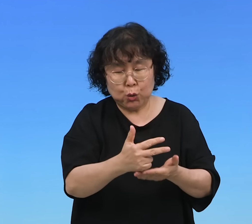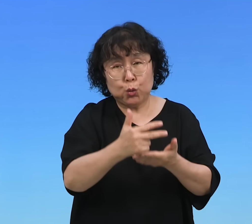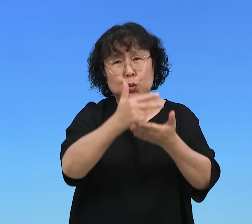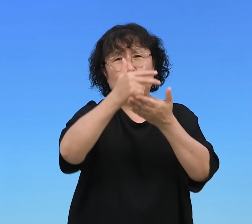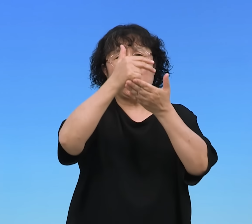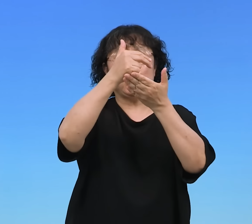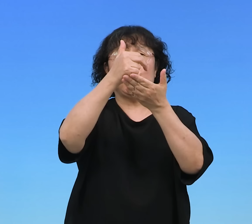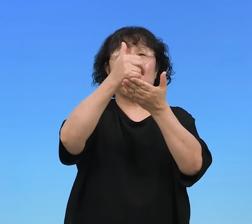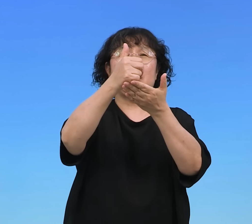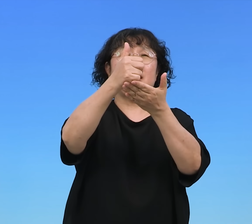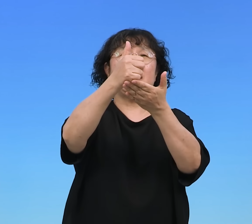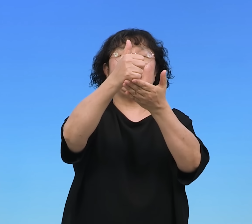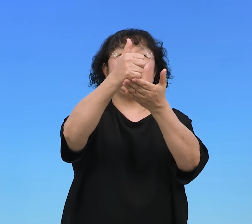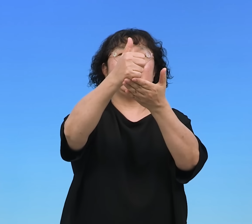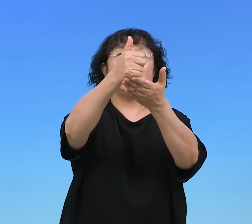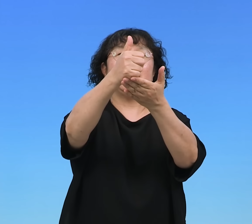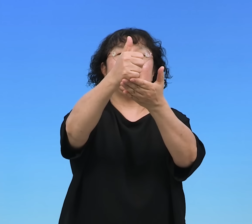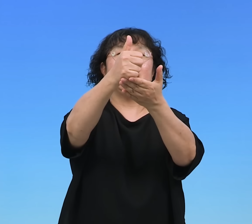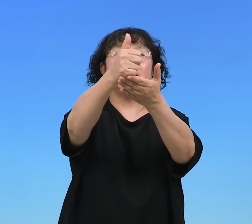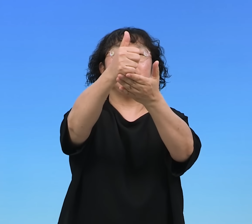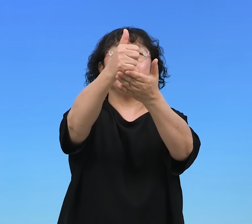신실하신